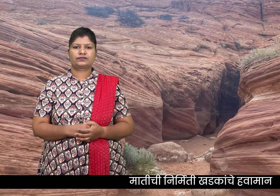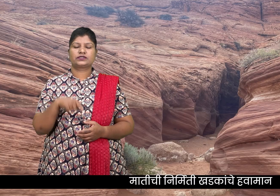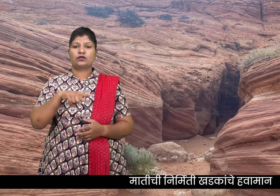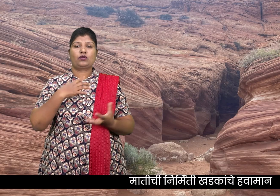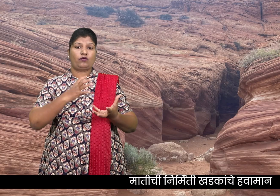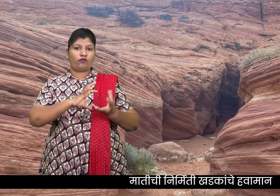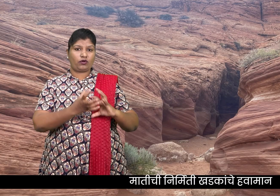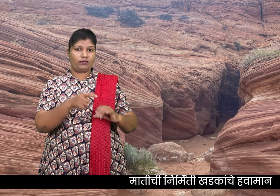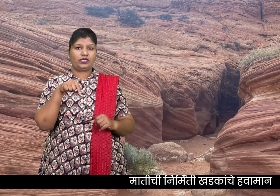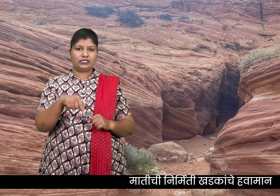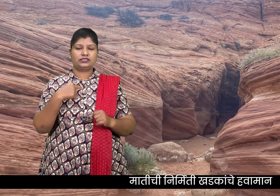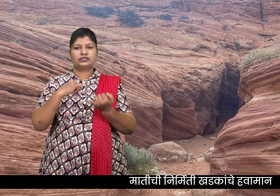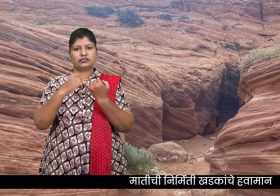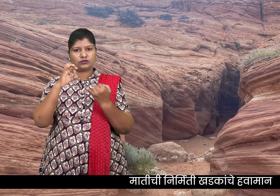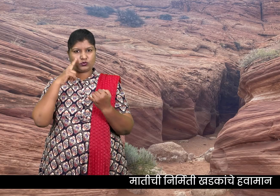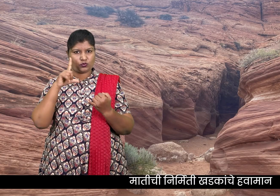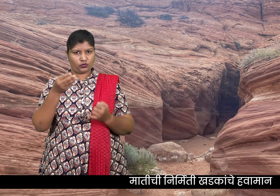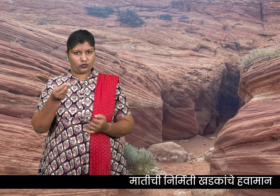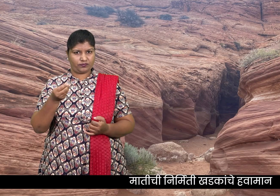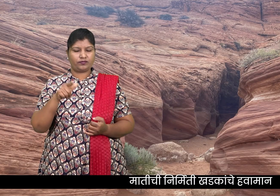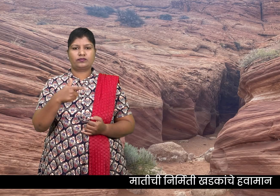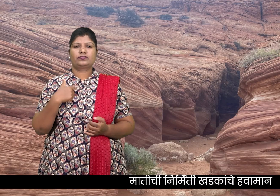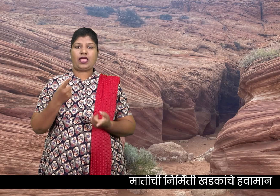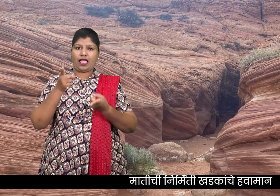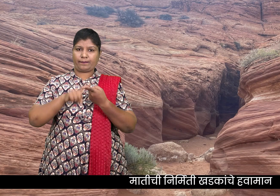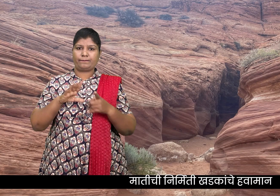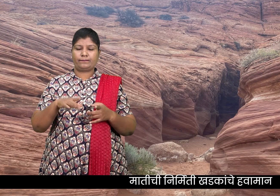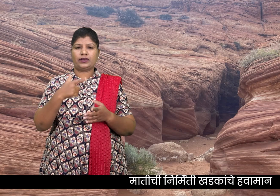मातीची निर्मिती खडकांचे हवामान